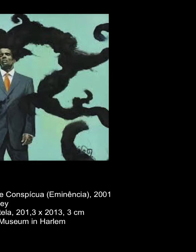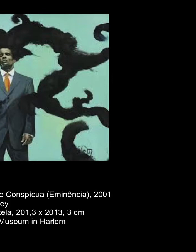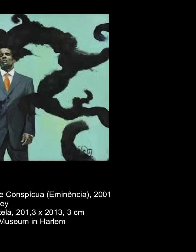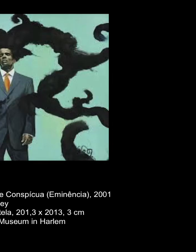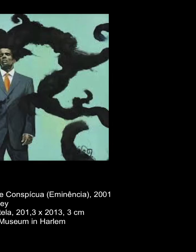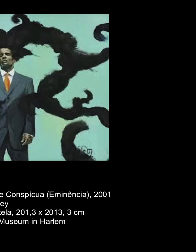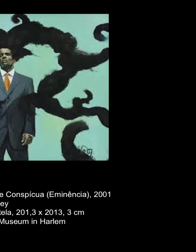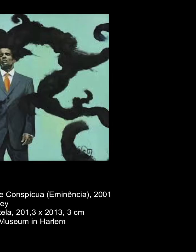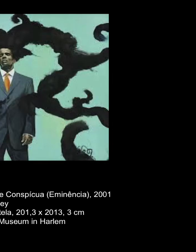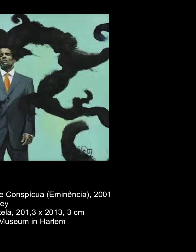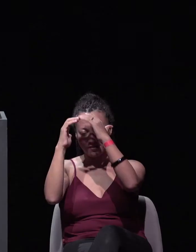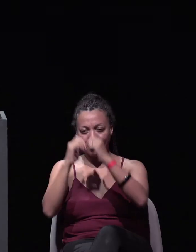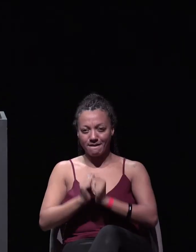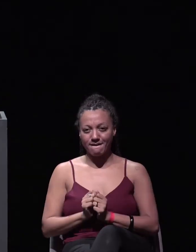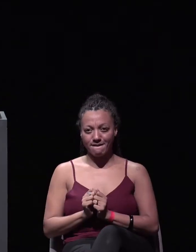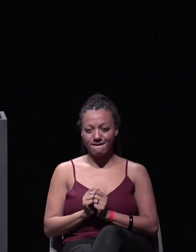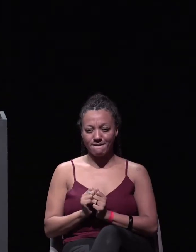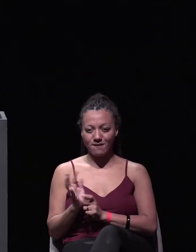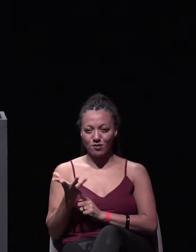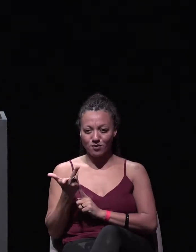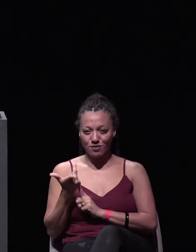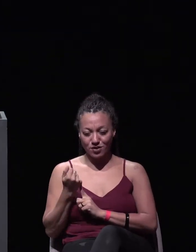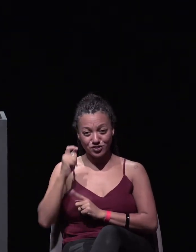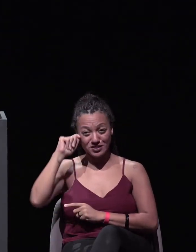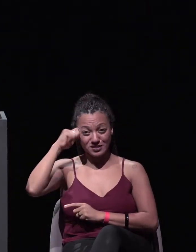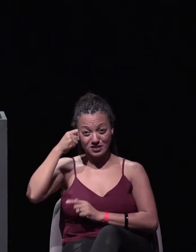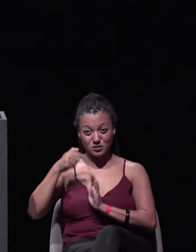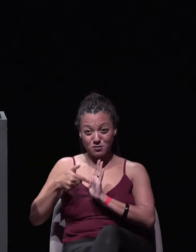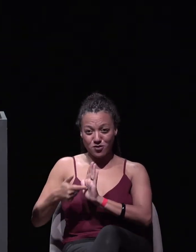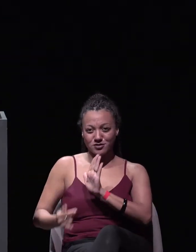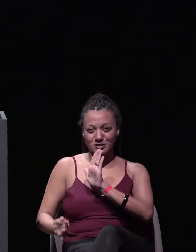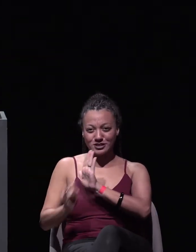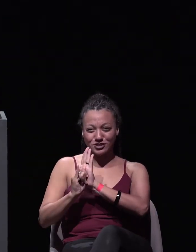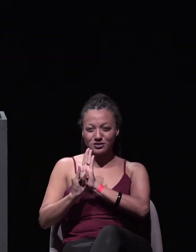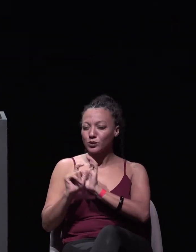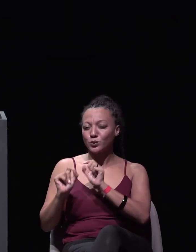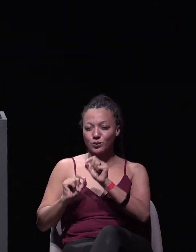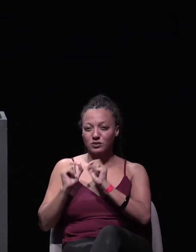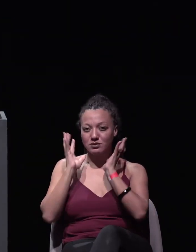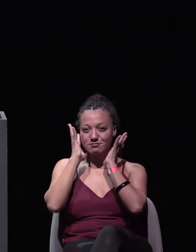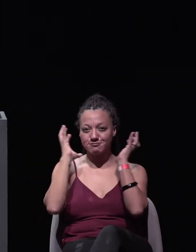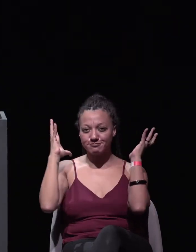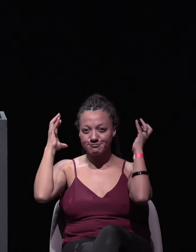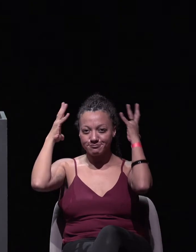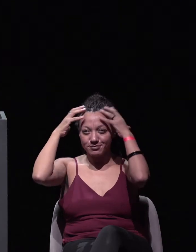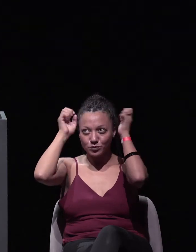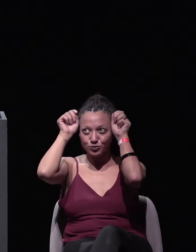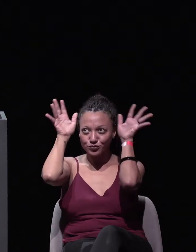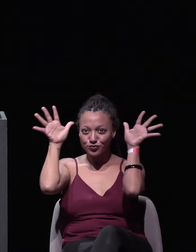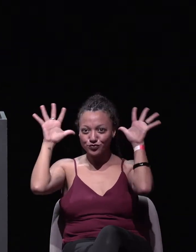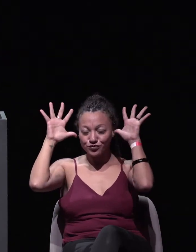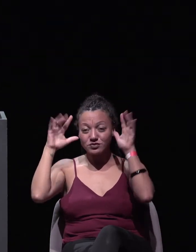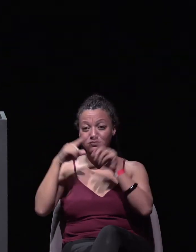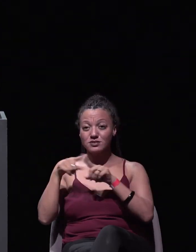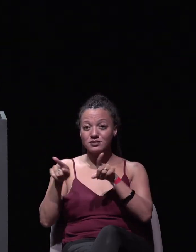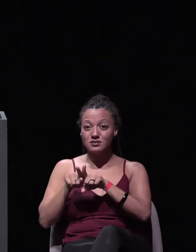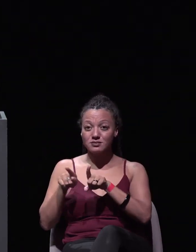então, evidencia um marcador identitário, que é o cabelo, né, do negro, mas que ele